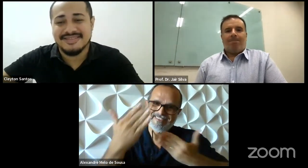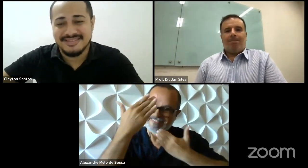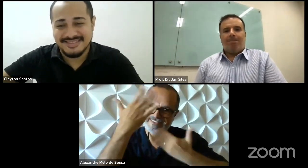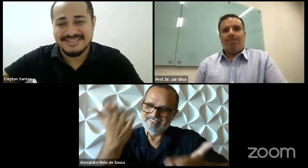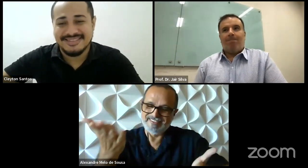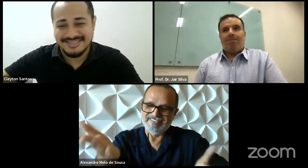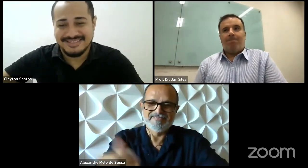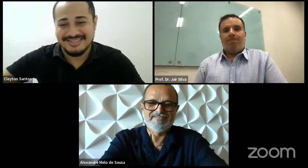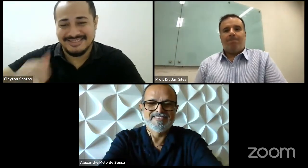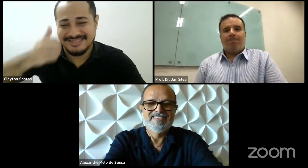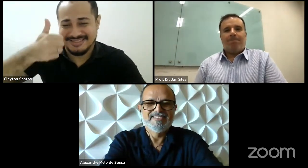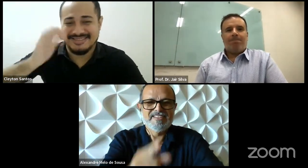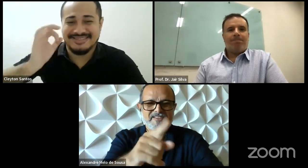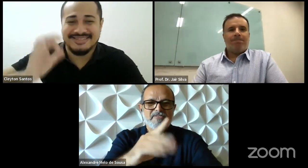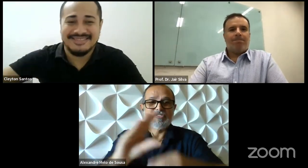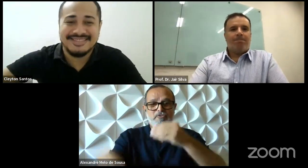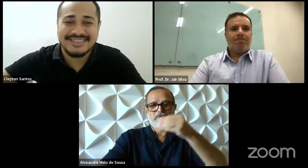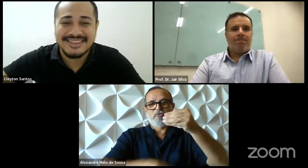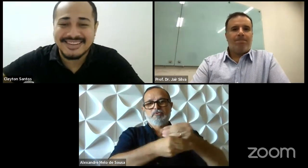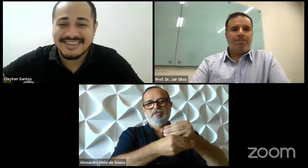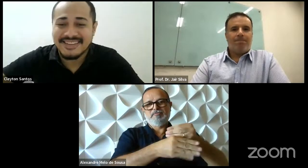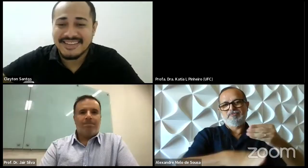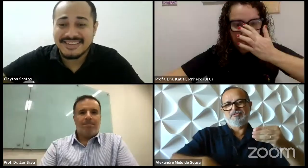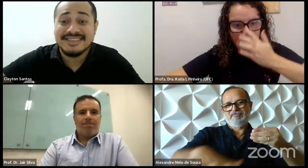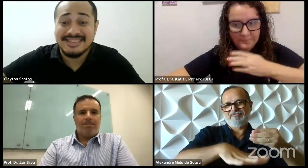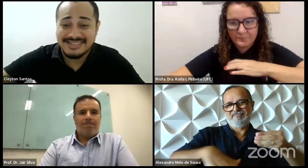demais essa pesquisa.